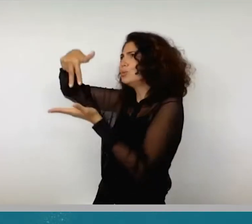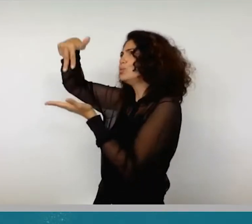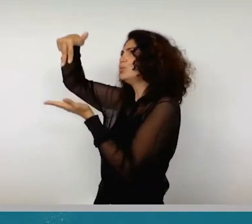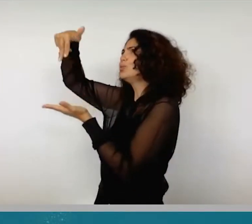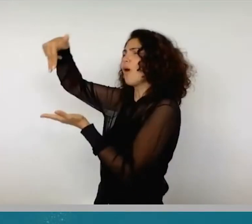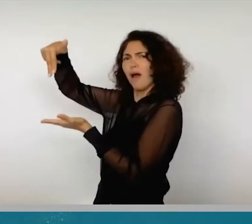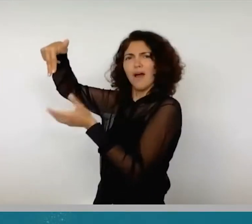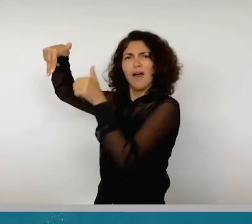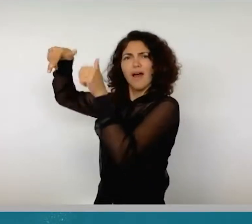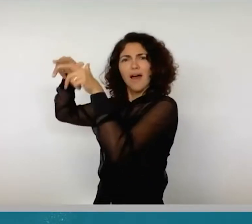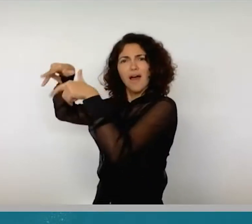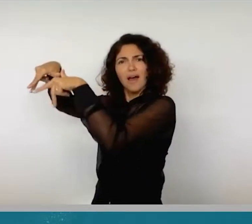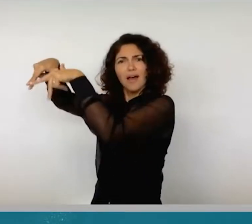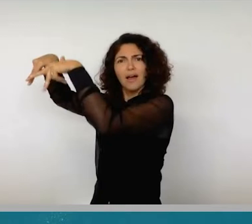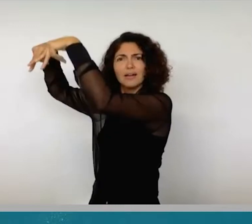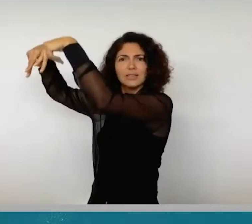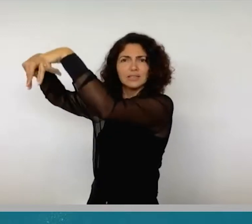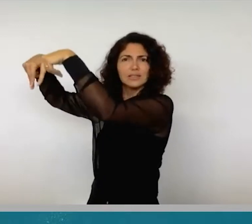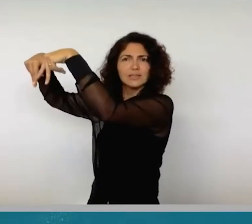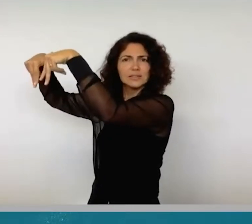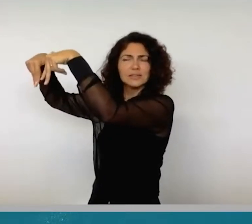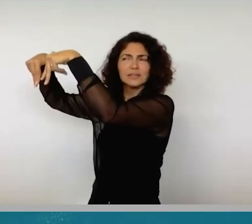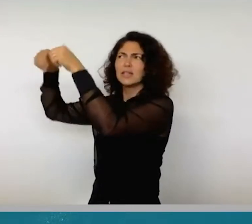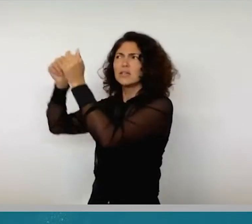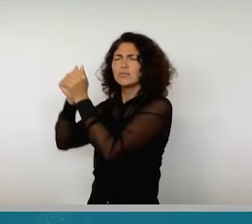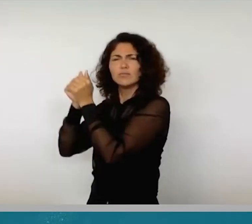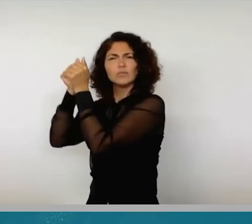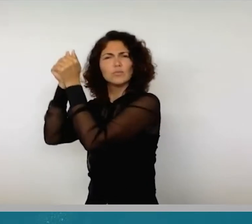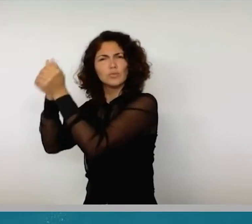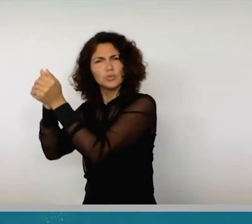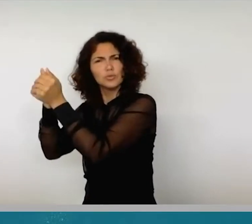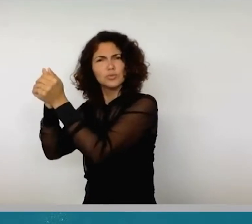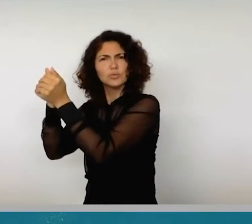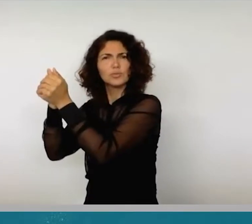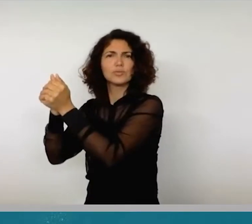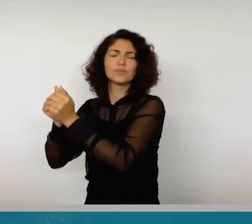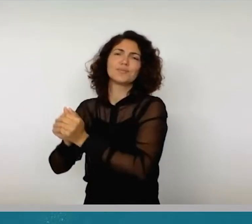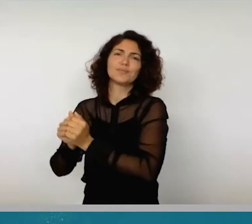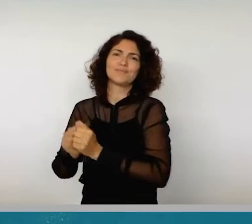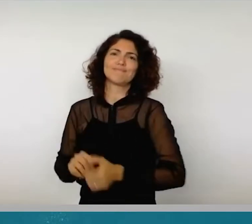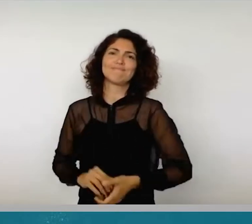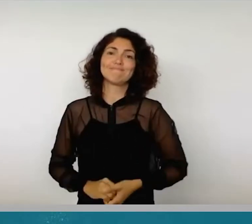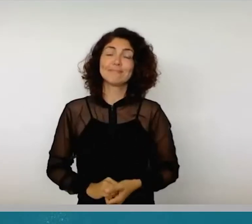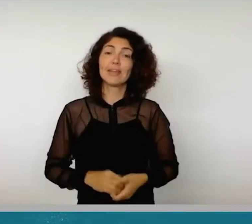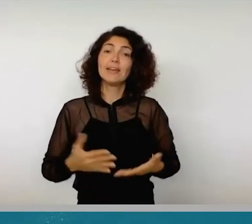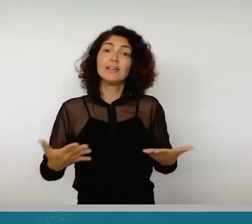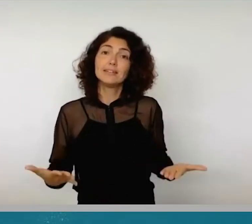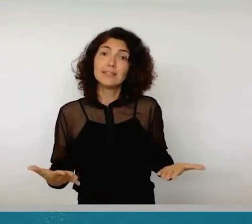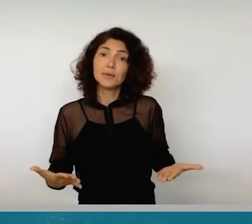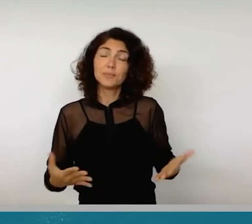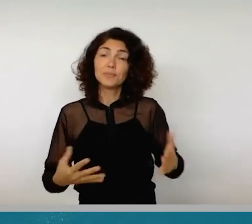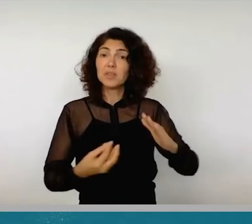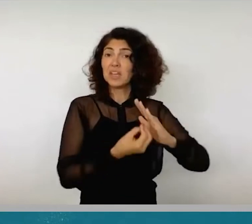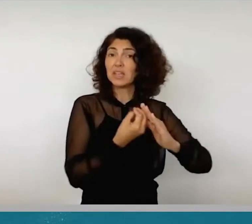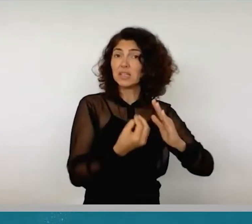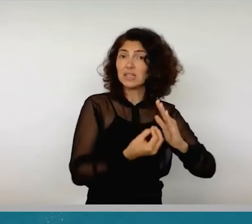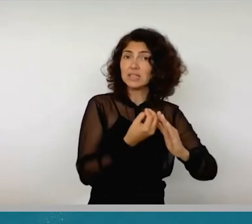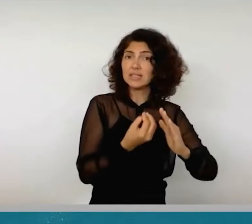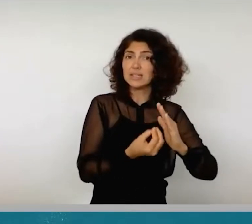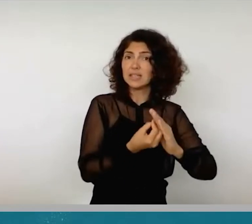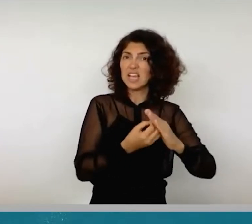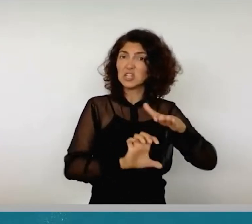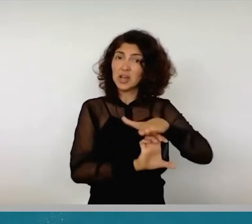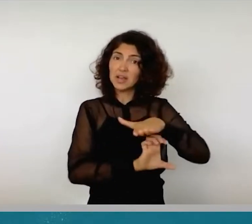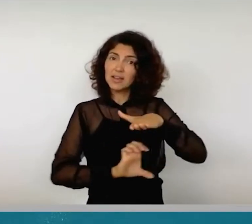Cristo. Portanto, a igreja não é uma organização religiosa terrena. A